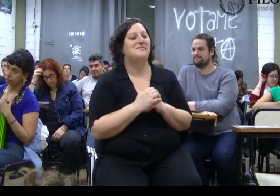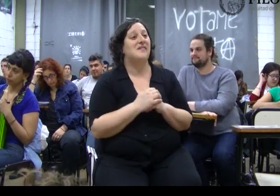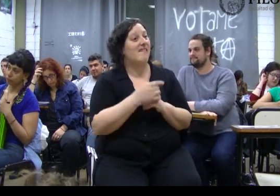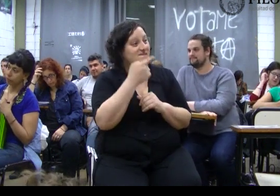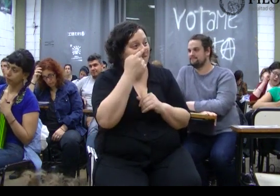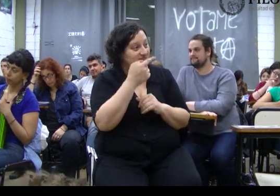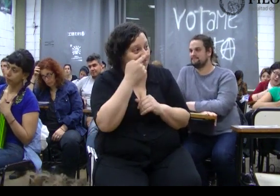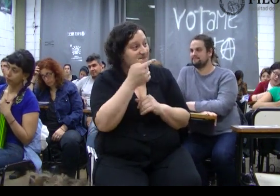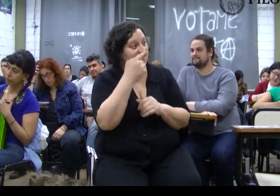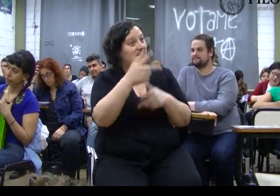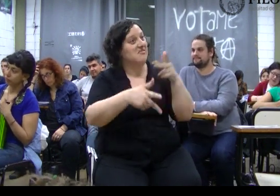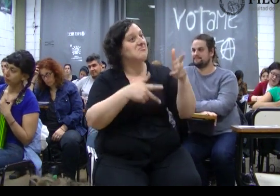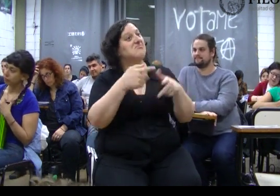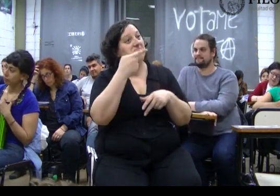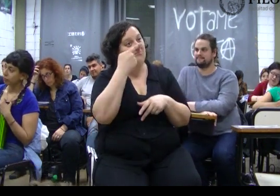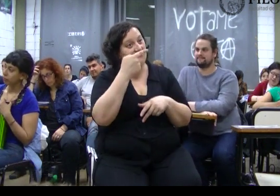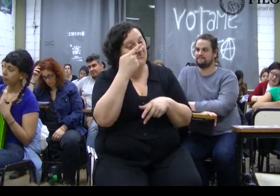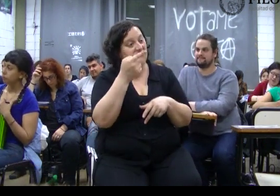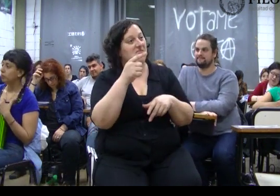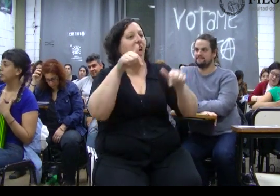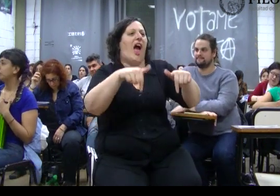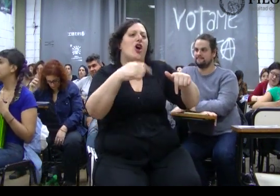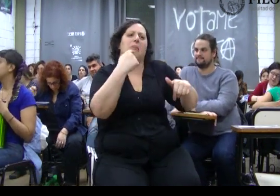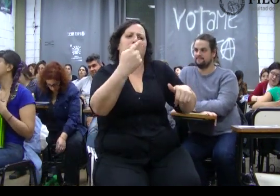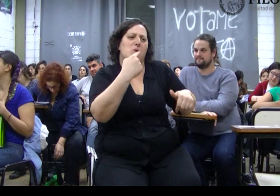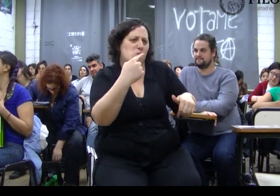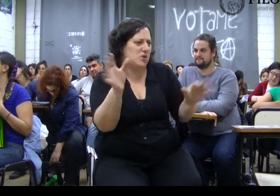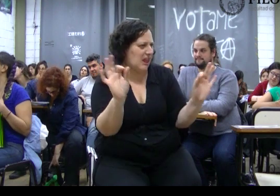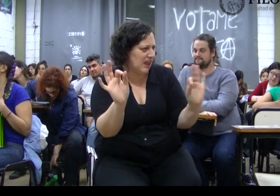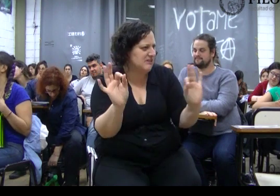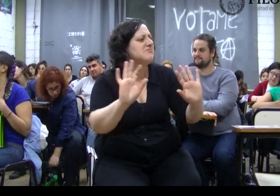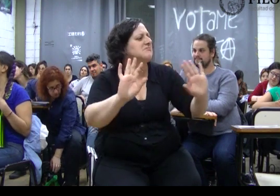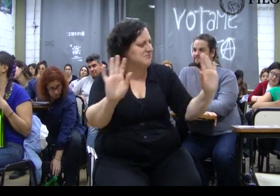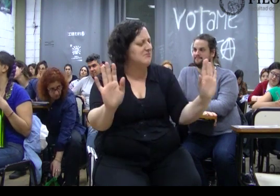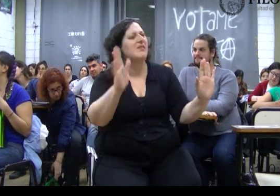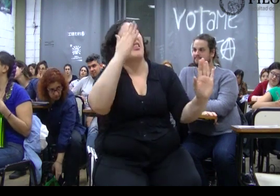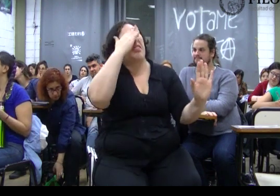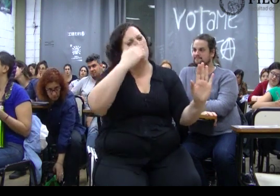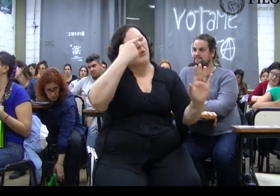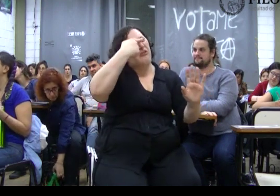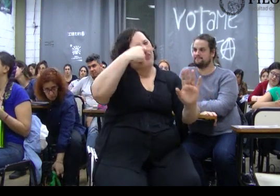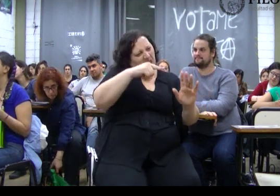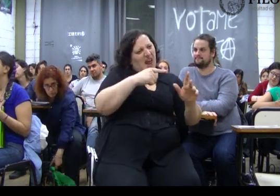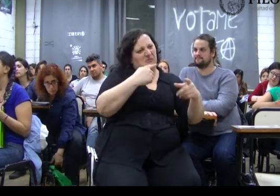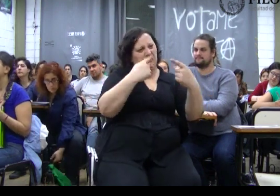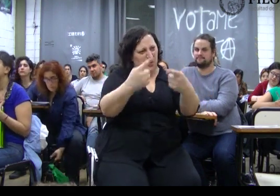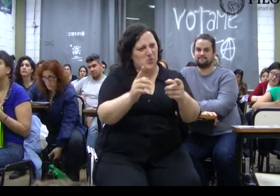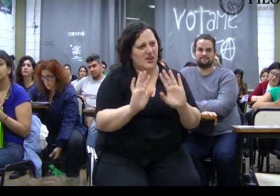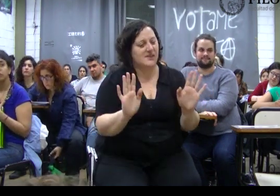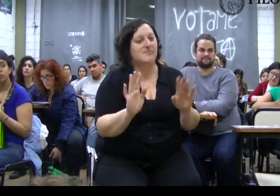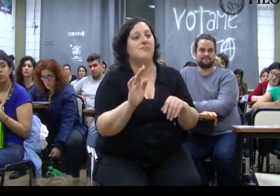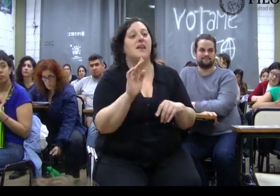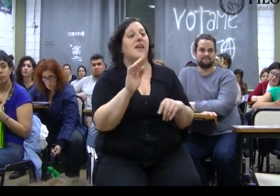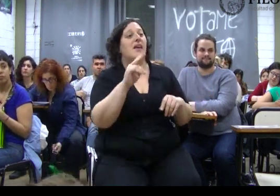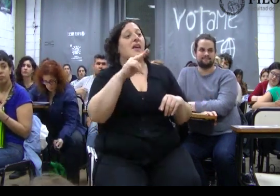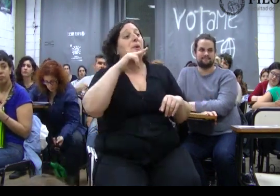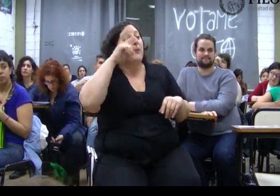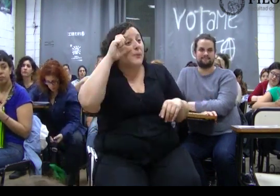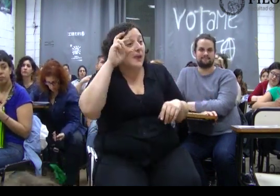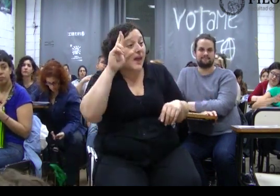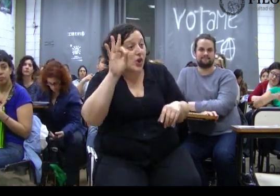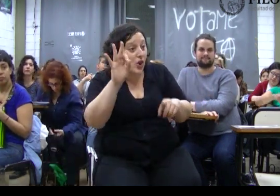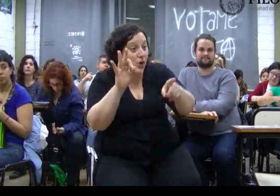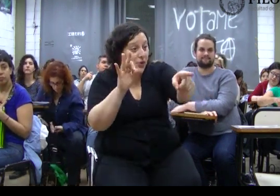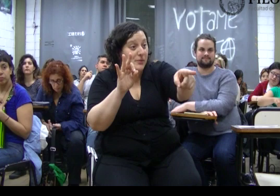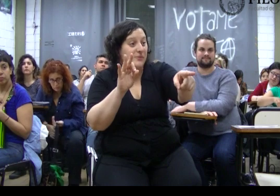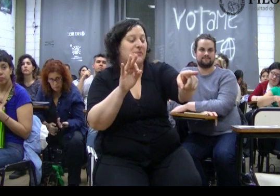muy interesante. Yo no voy a comentar ahora, después si quieren vamos como cerrando. Vero, ahí escondida, ¿querés ver si